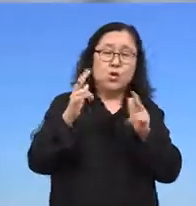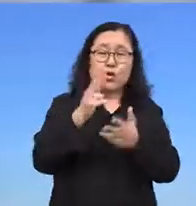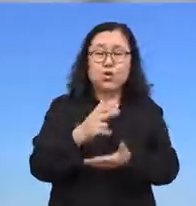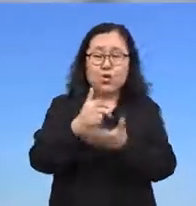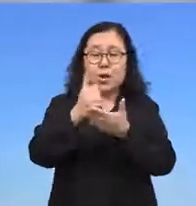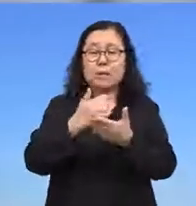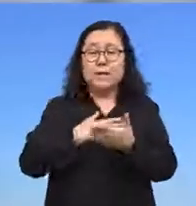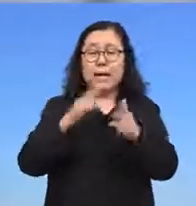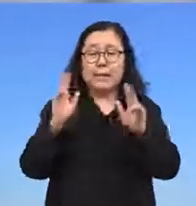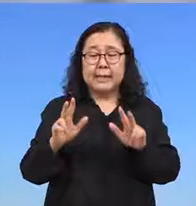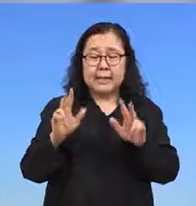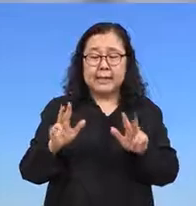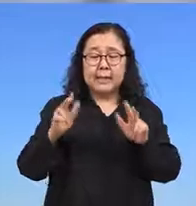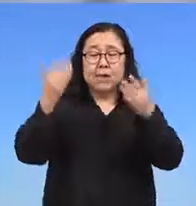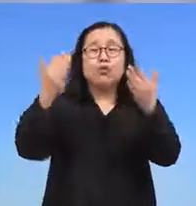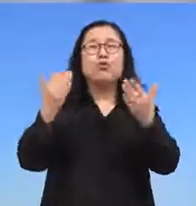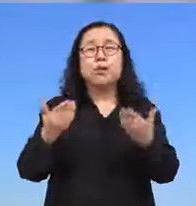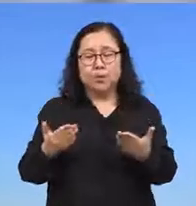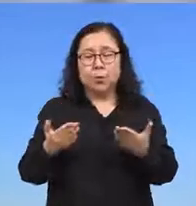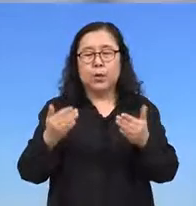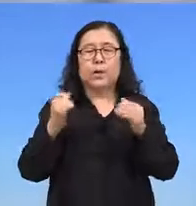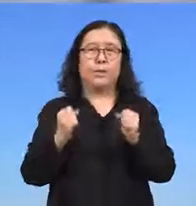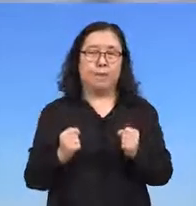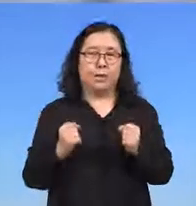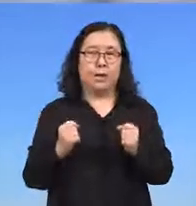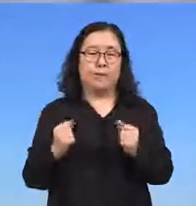지켜주셨네가 아닙니다.